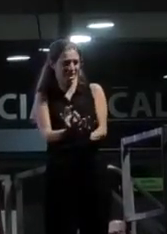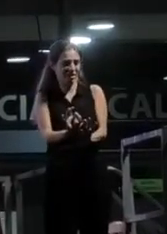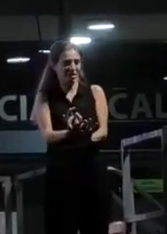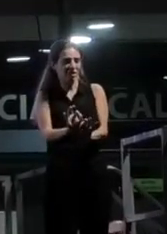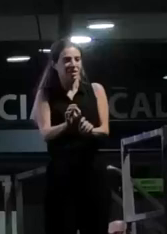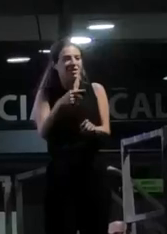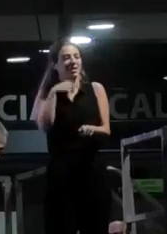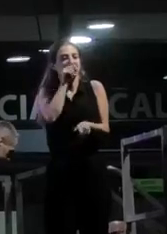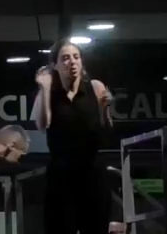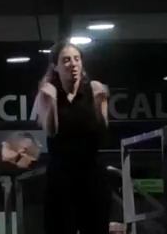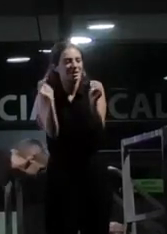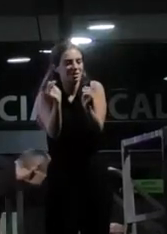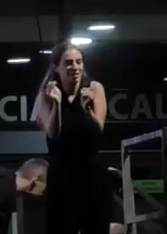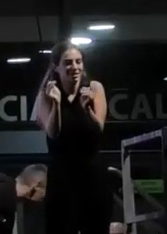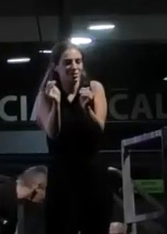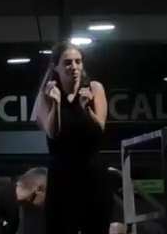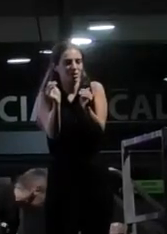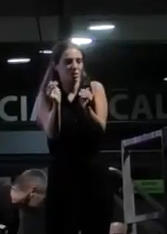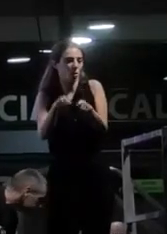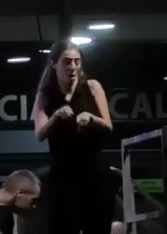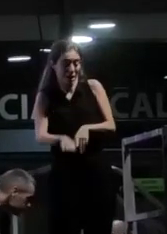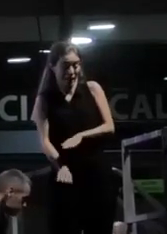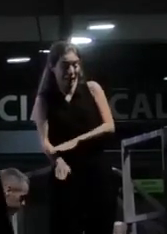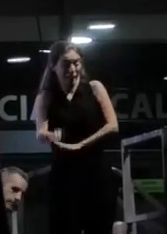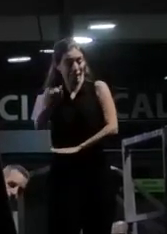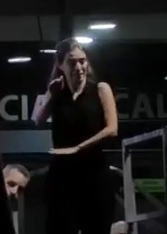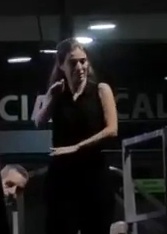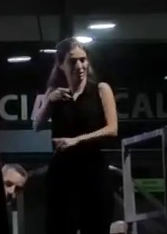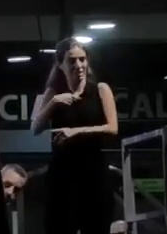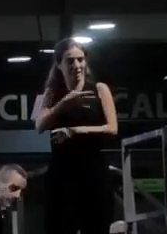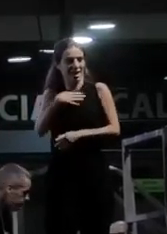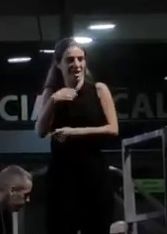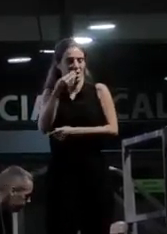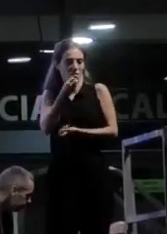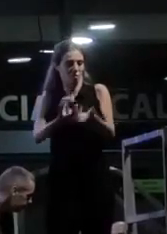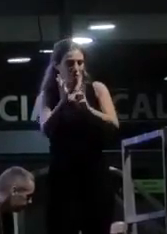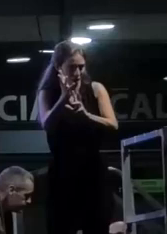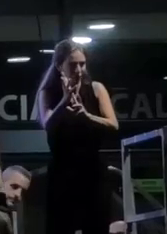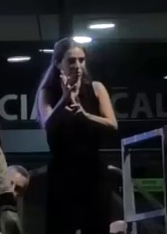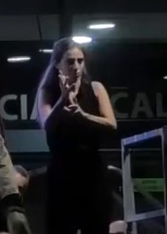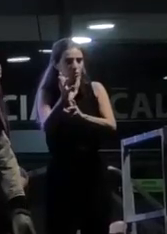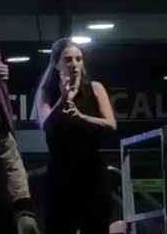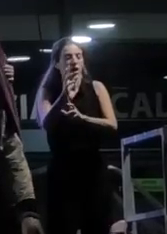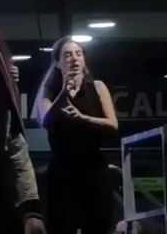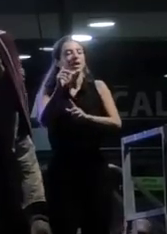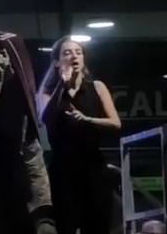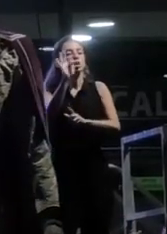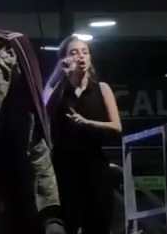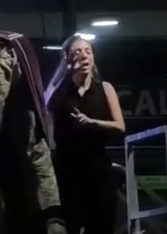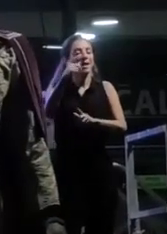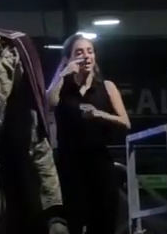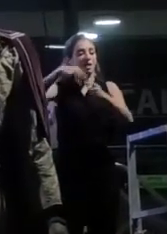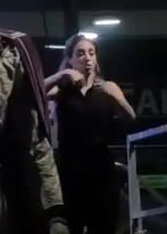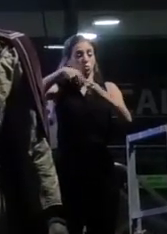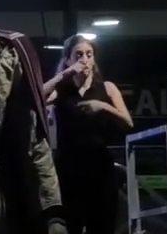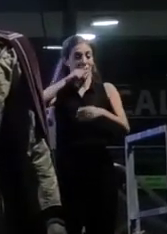la pedrera de les noves generacions d'andengueros i andengueres que s'inicien al foc. I és que tota l'Andenga hi ha gent de totes les